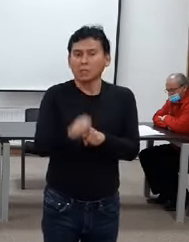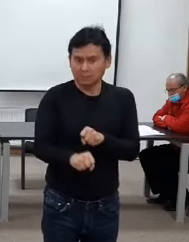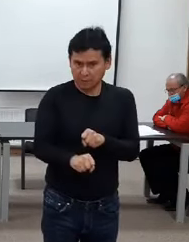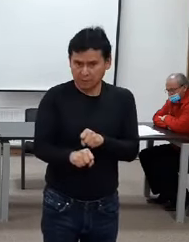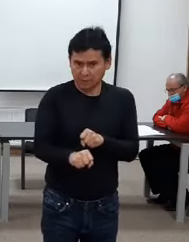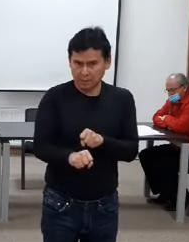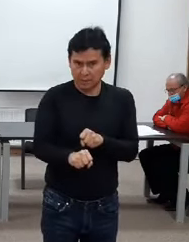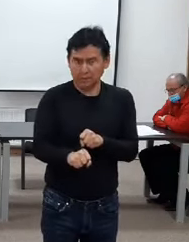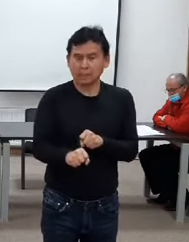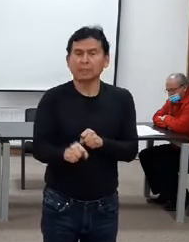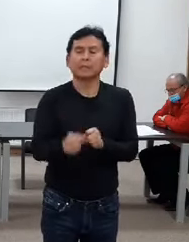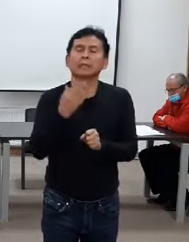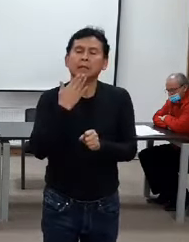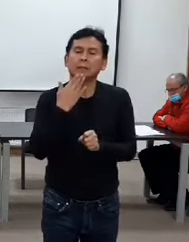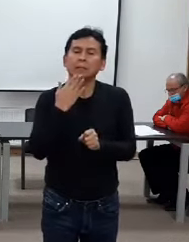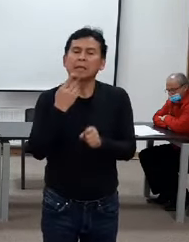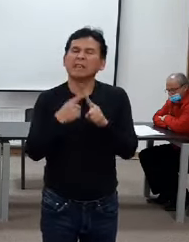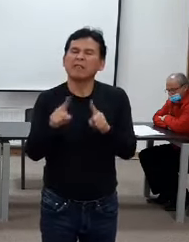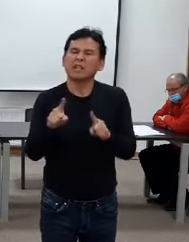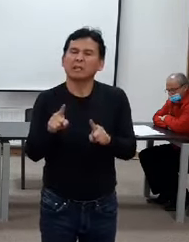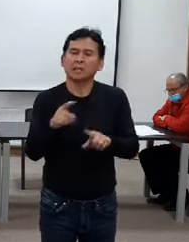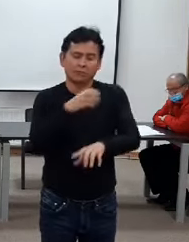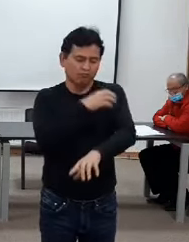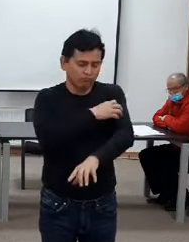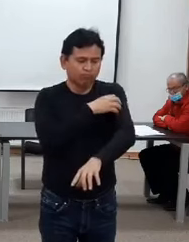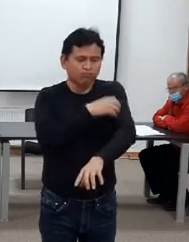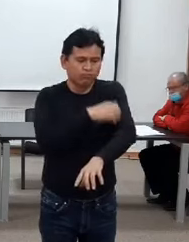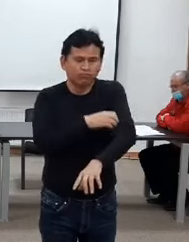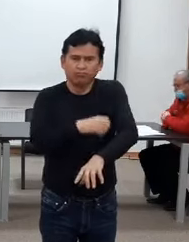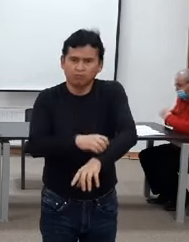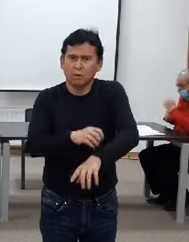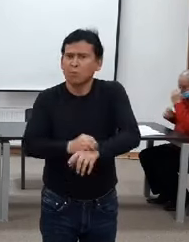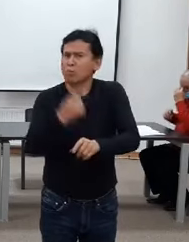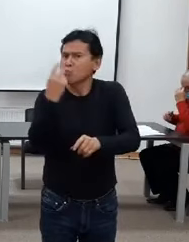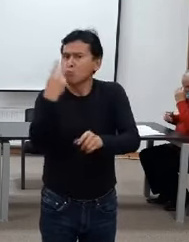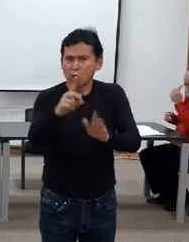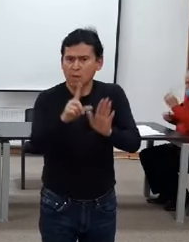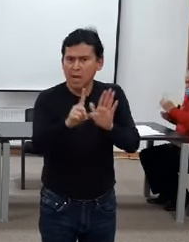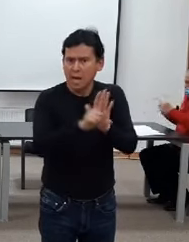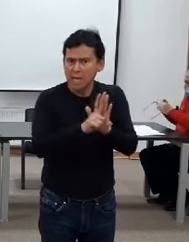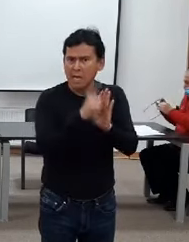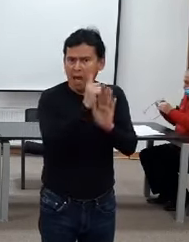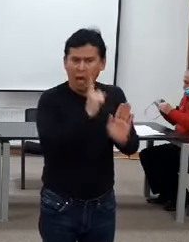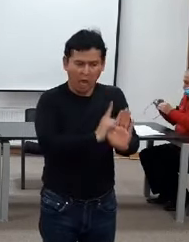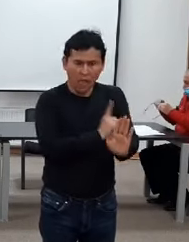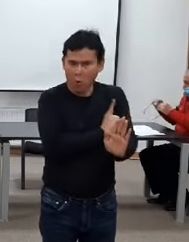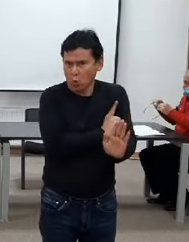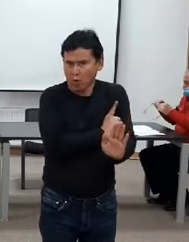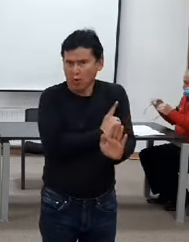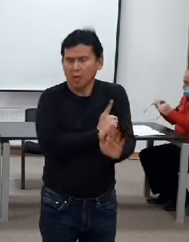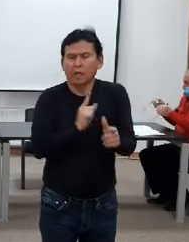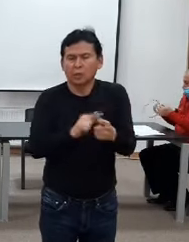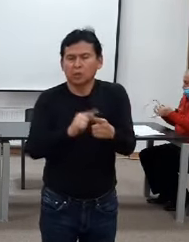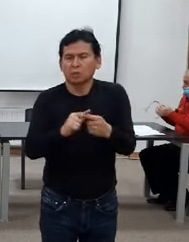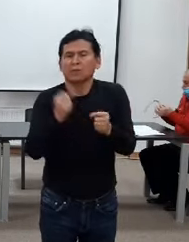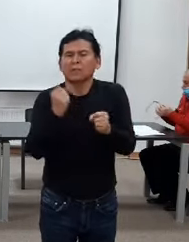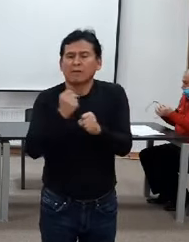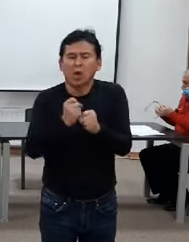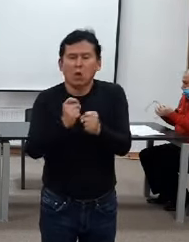solo el país, sino que además pertenecen a diferentes provincias que tienen sus propias leyes. Entonces hubo un trabajo bastante